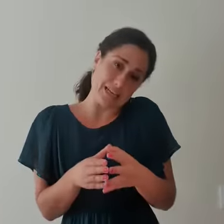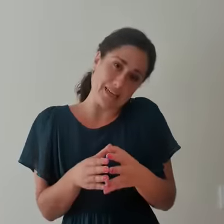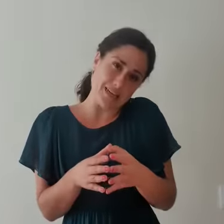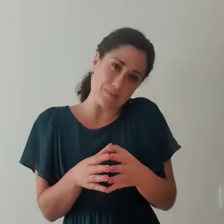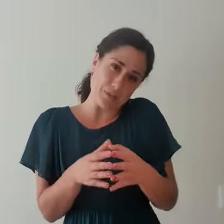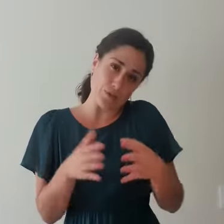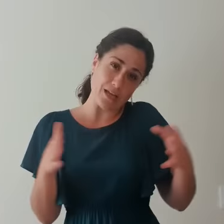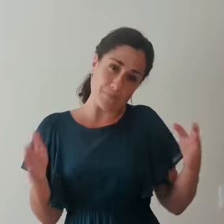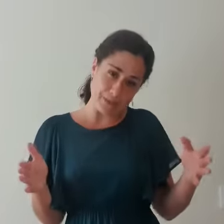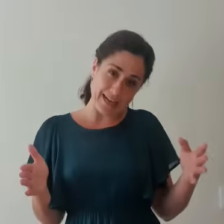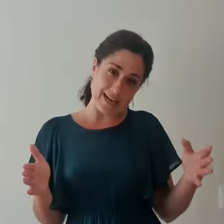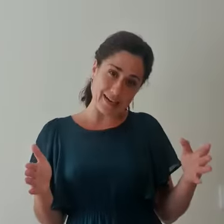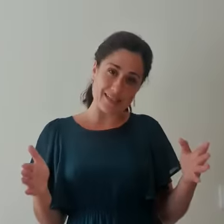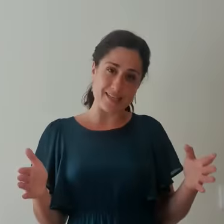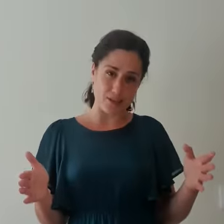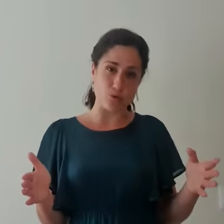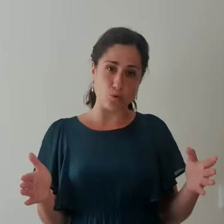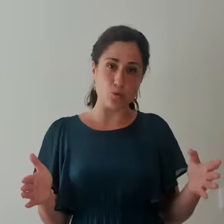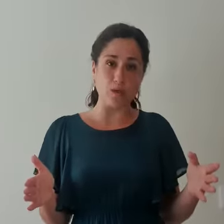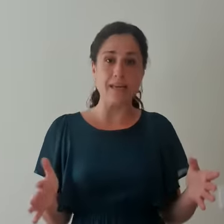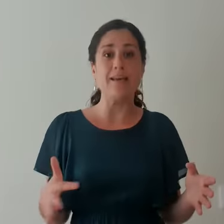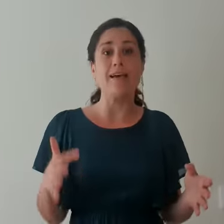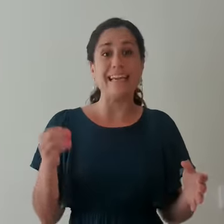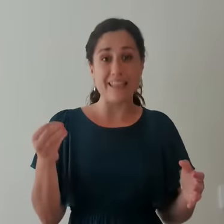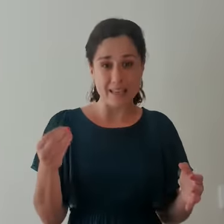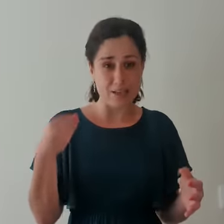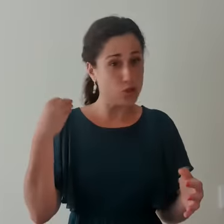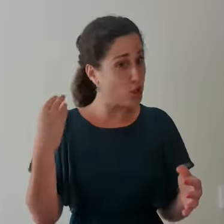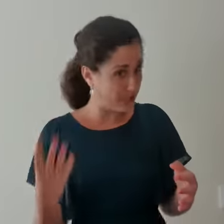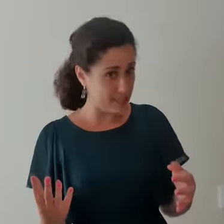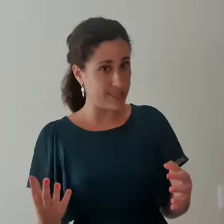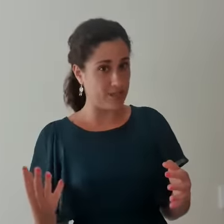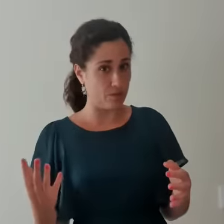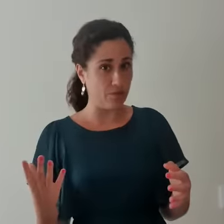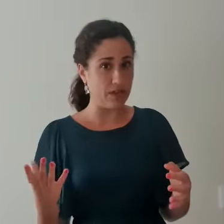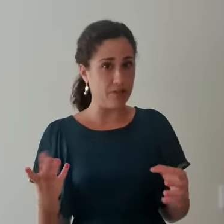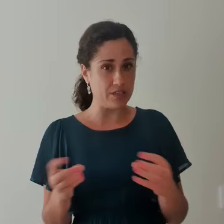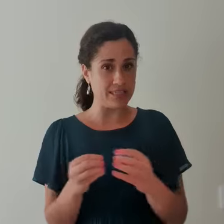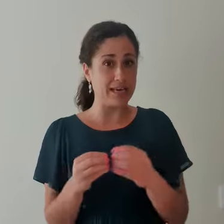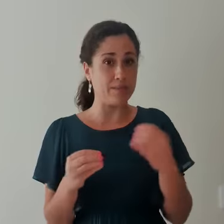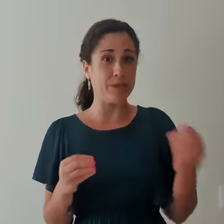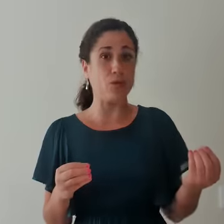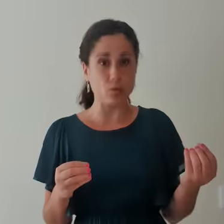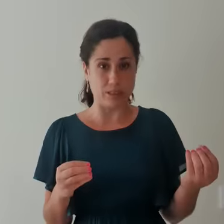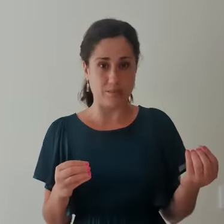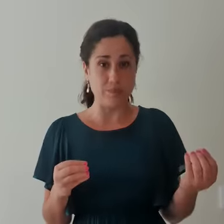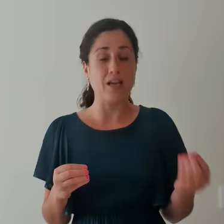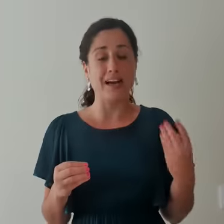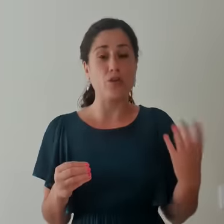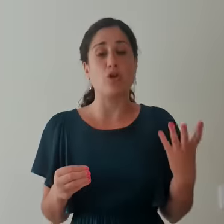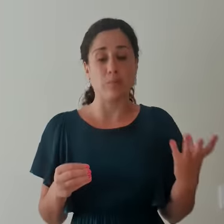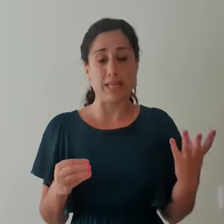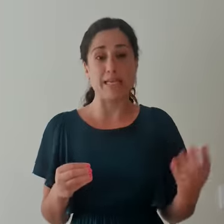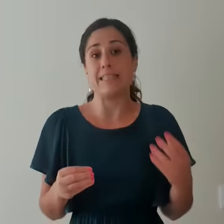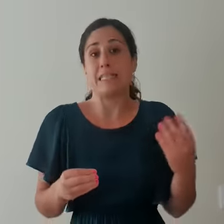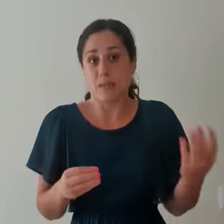el aspecto de ampliarlas al sector cultural y de que todas estas bonificaciones se repercutan a los comerciantes que